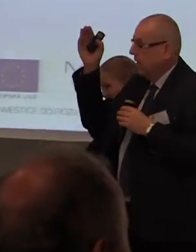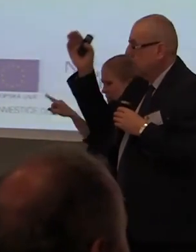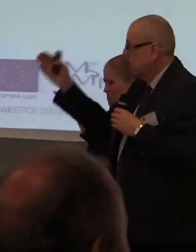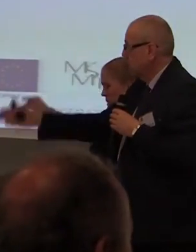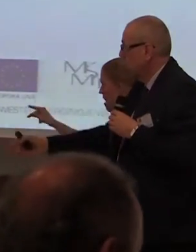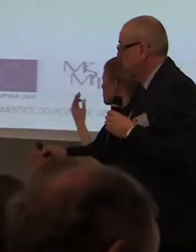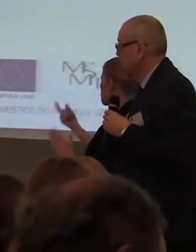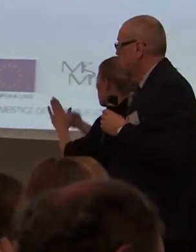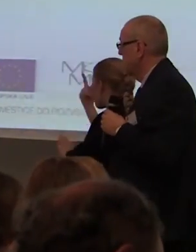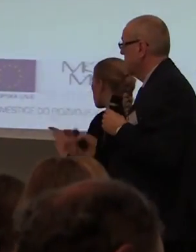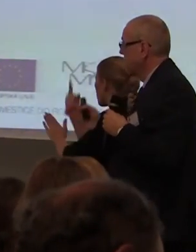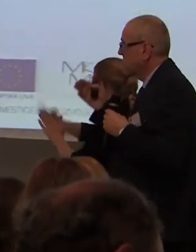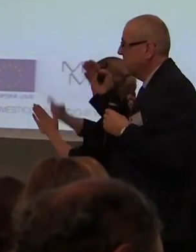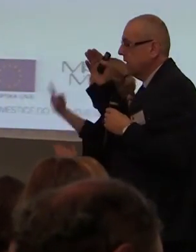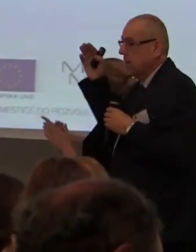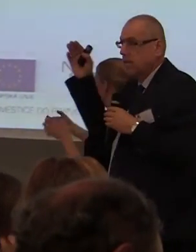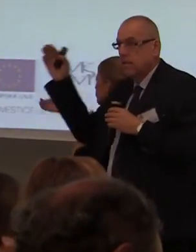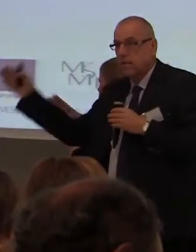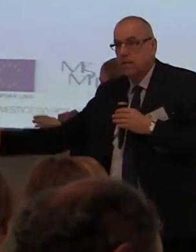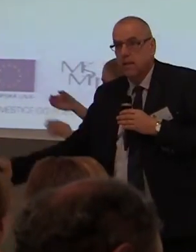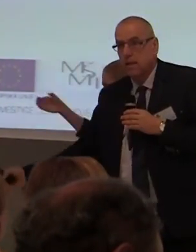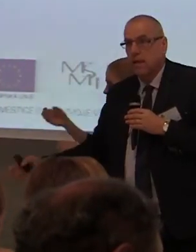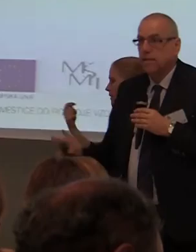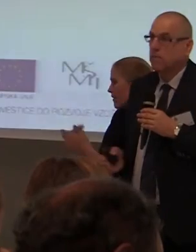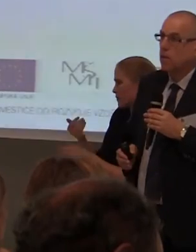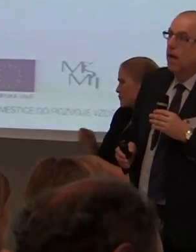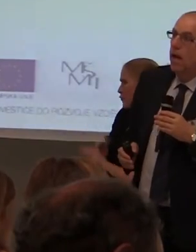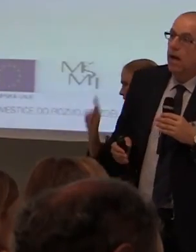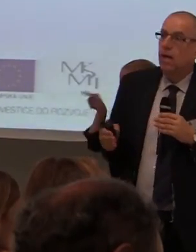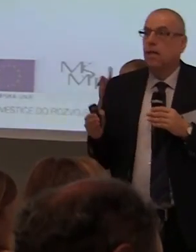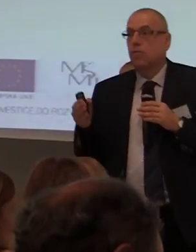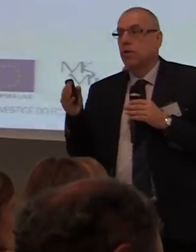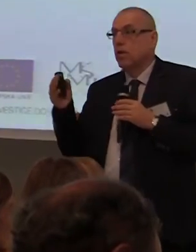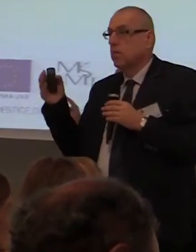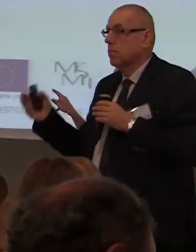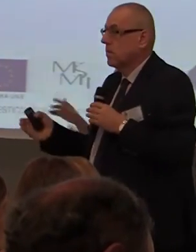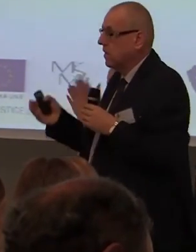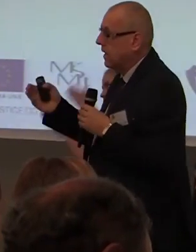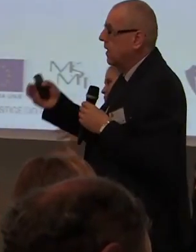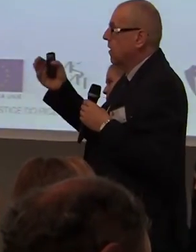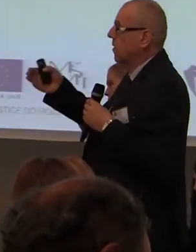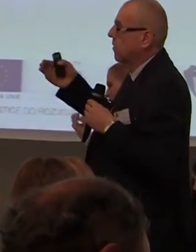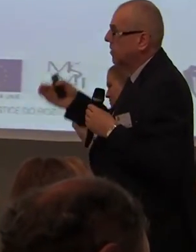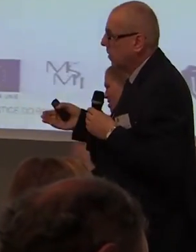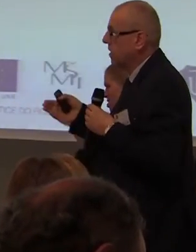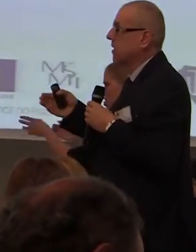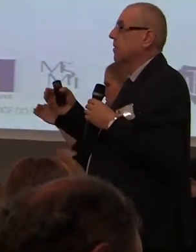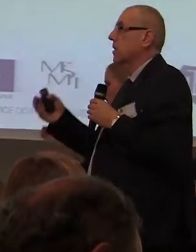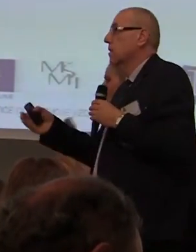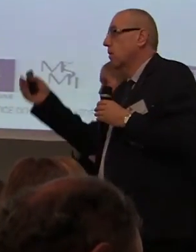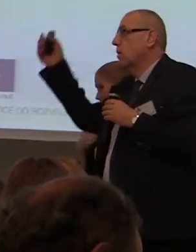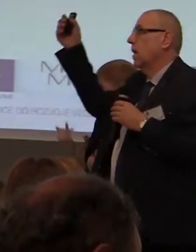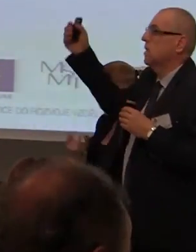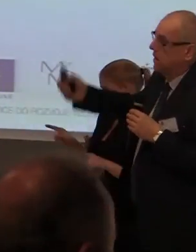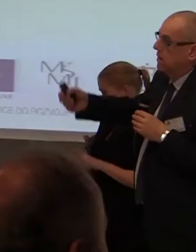nese tablety a druhá nese stravenky a třetí nese já nevím co. a ten učitel jenom stejný jako na tom staroměstském a